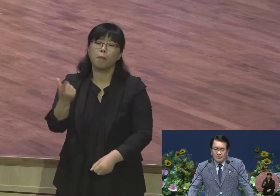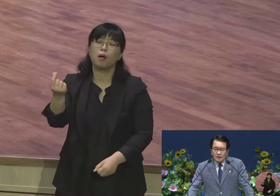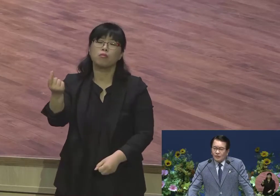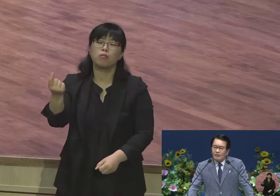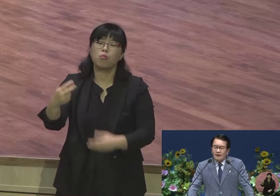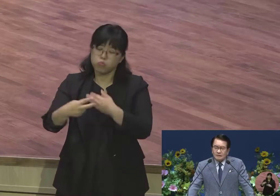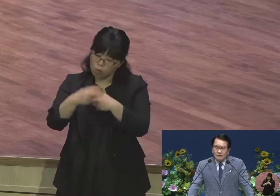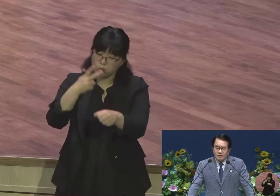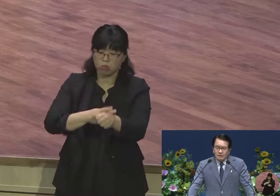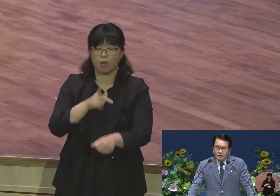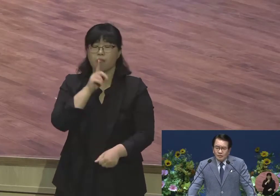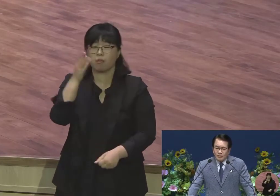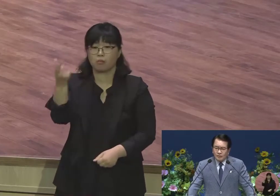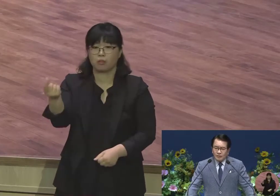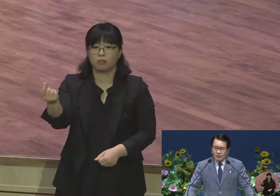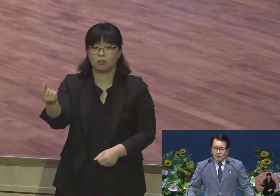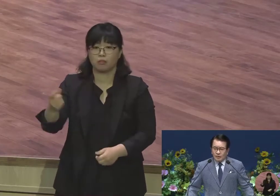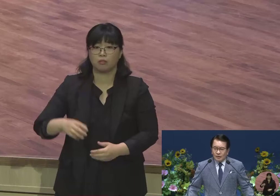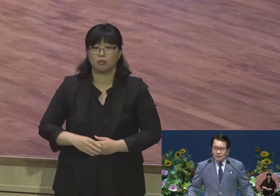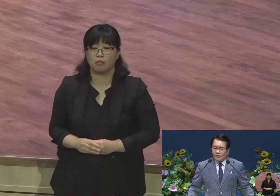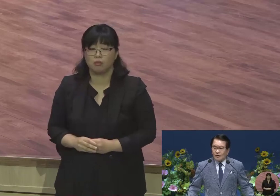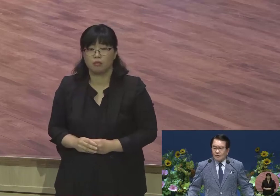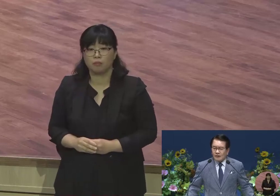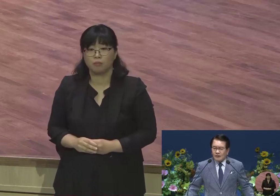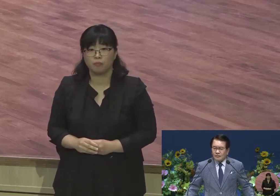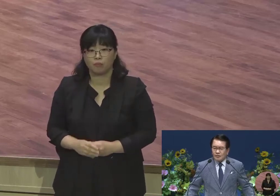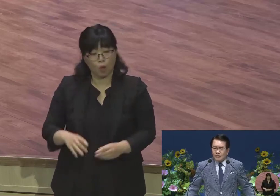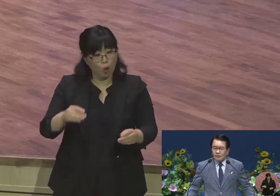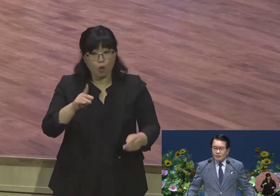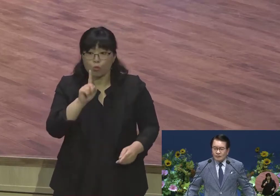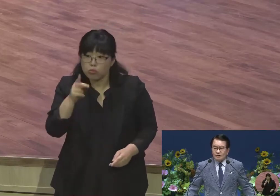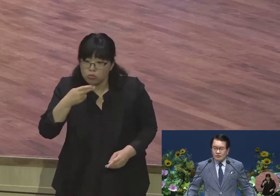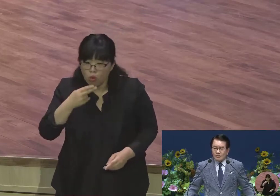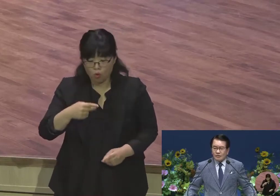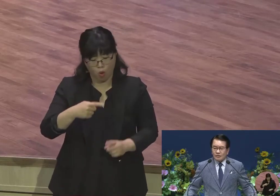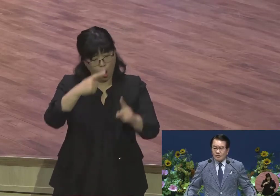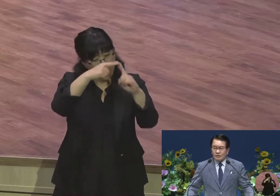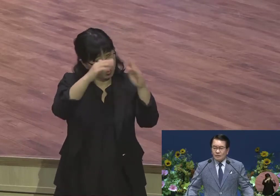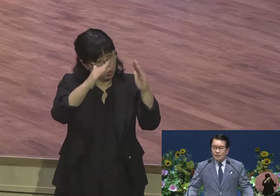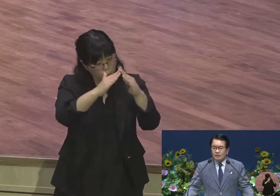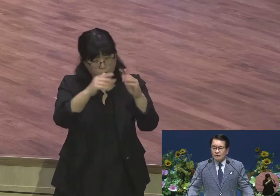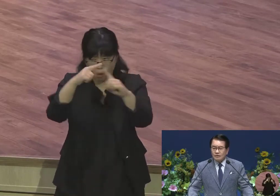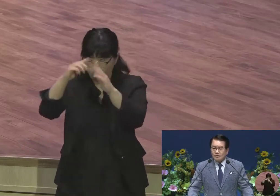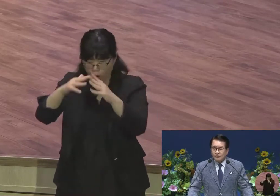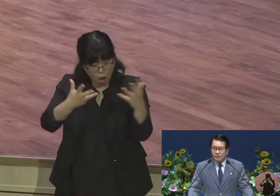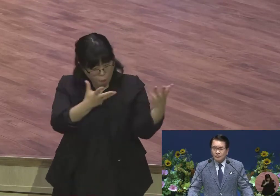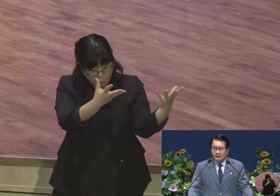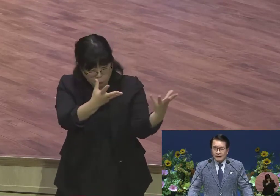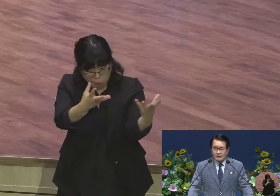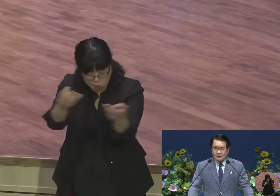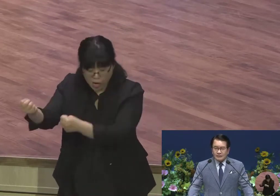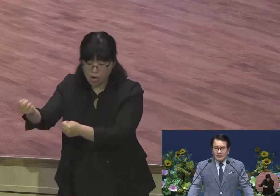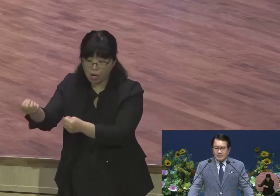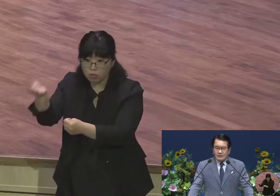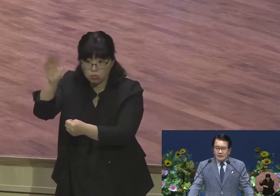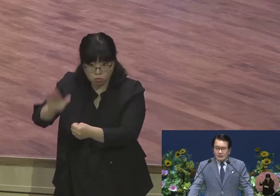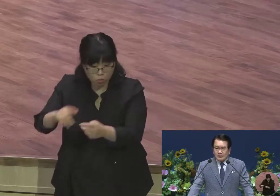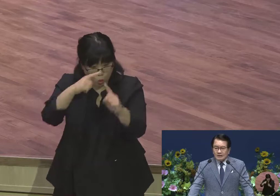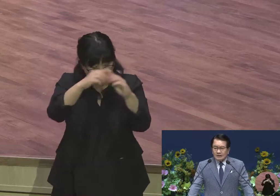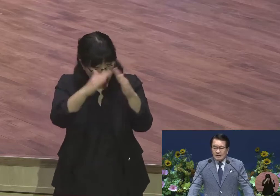사람이 없어요. 교회 많지요. 교회마다 교인들 있죠. 영적 치유는 모릅니다.